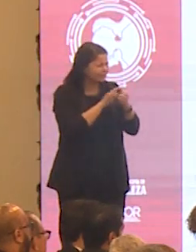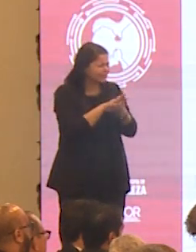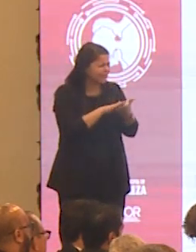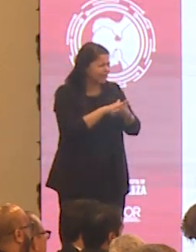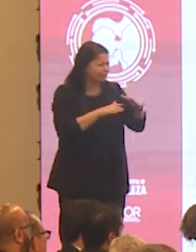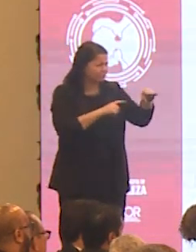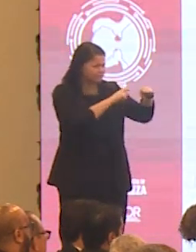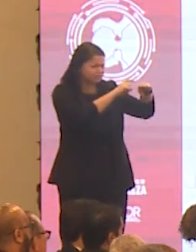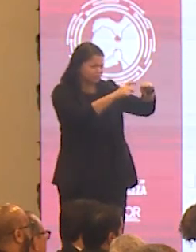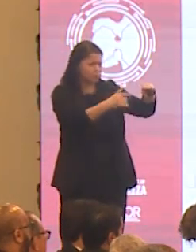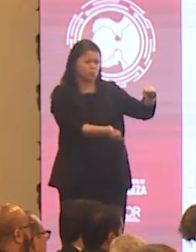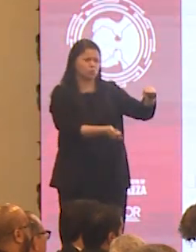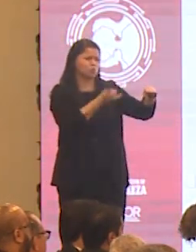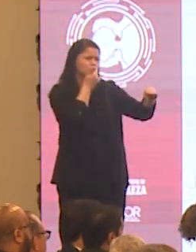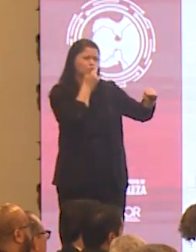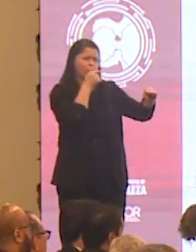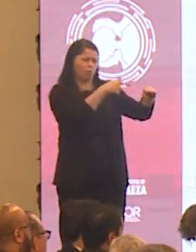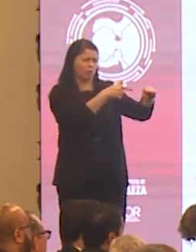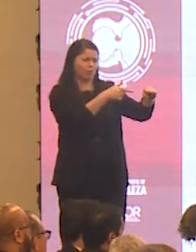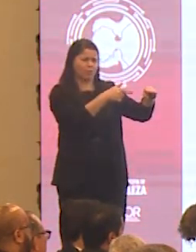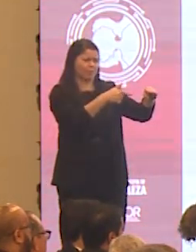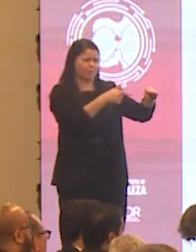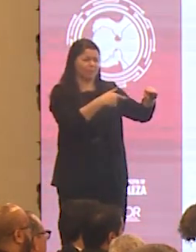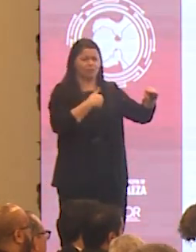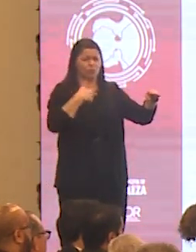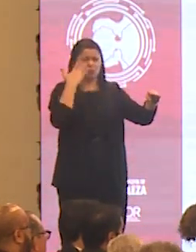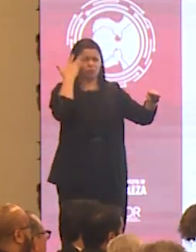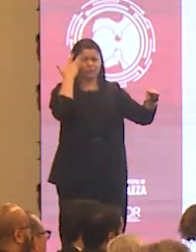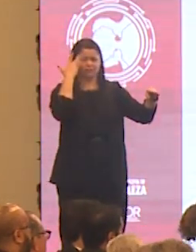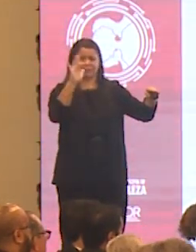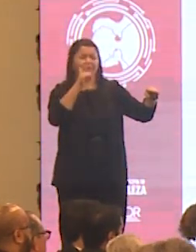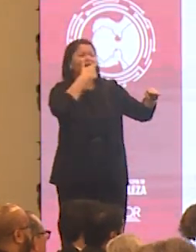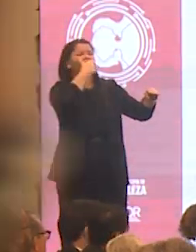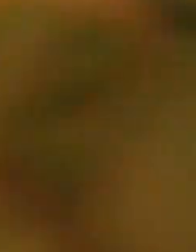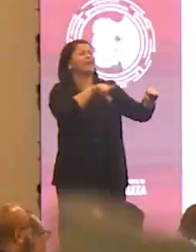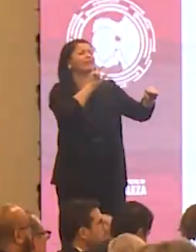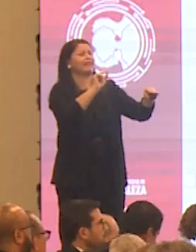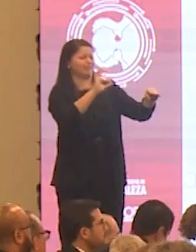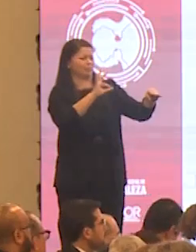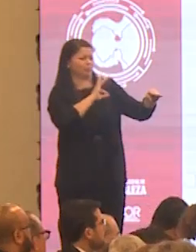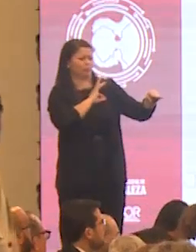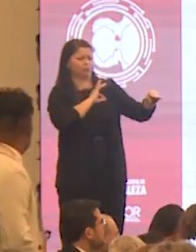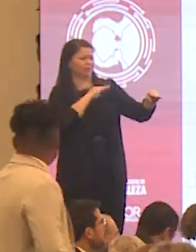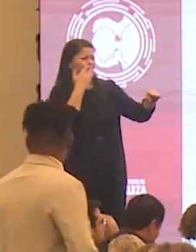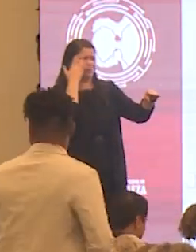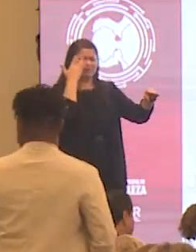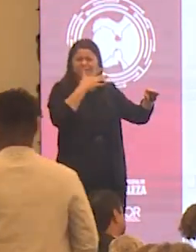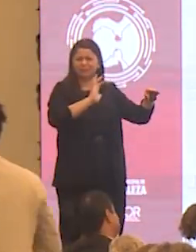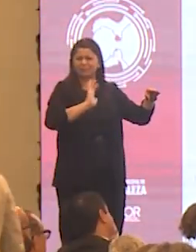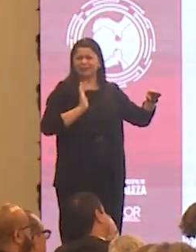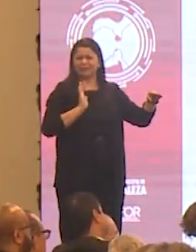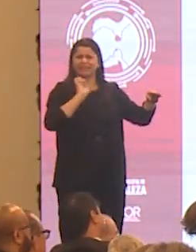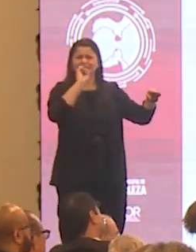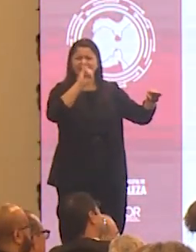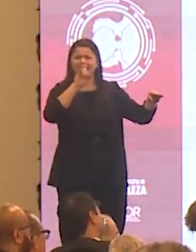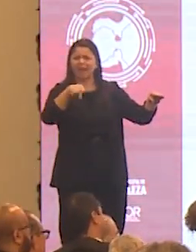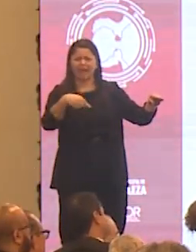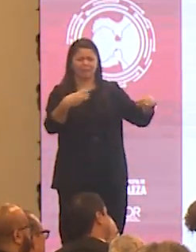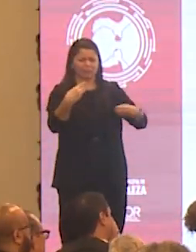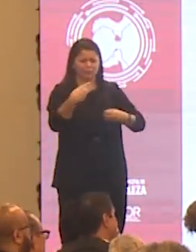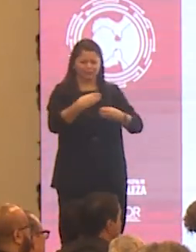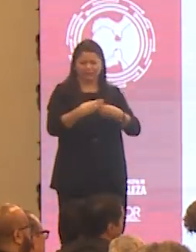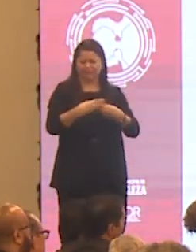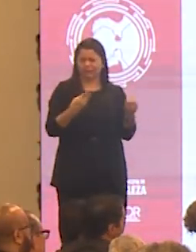a cor do gato, interessa que ele mate o rato. Para o cidadão, não interessa se é municipal,